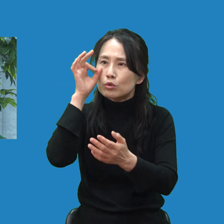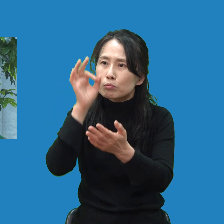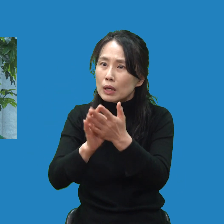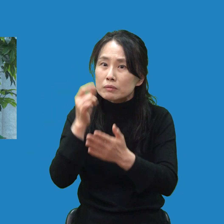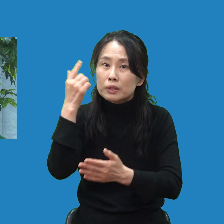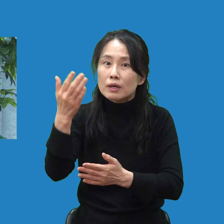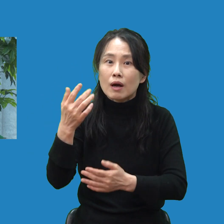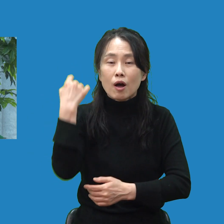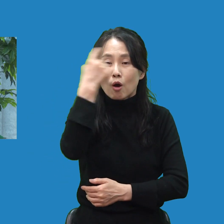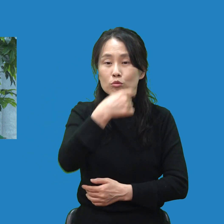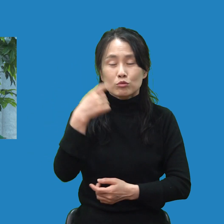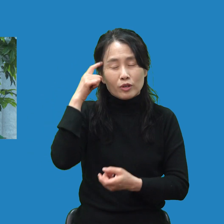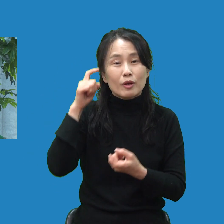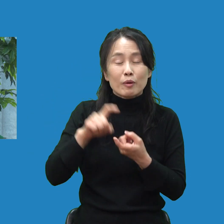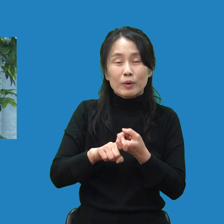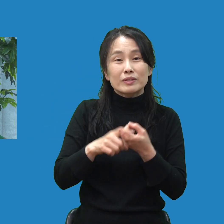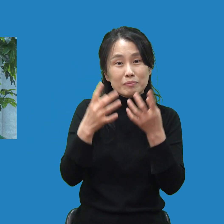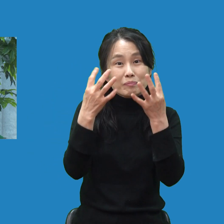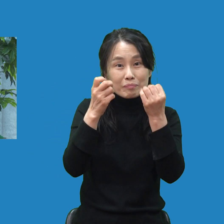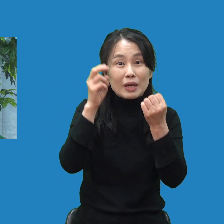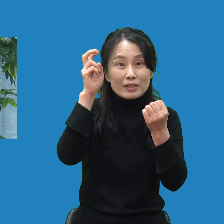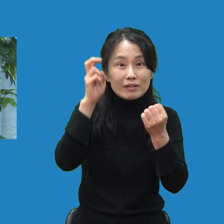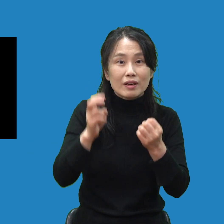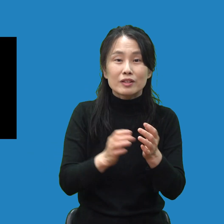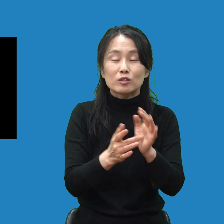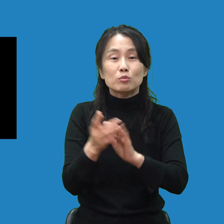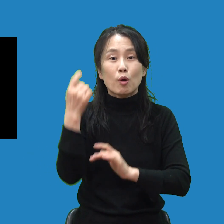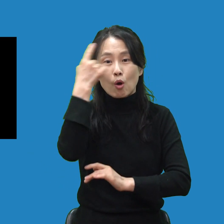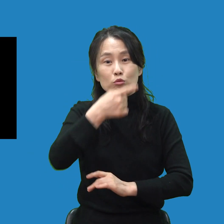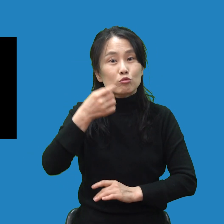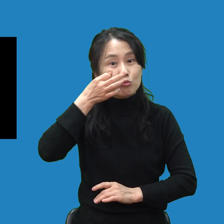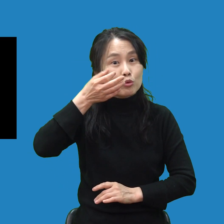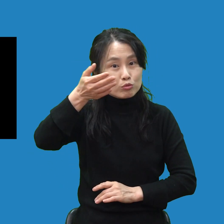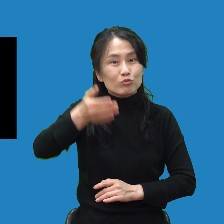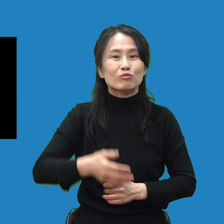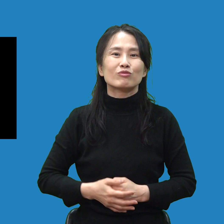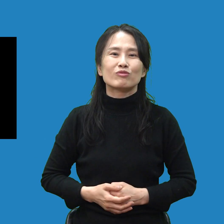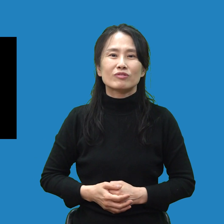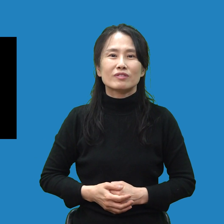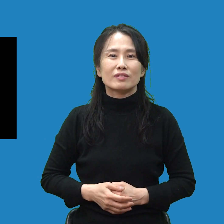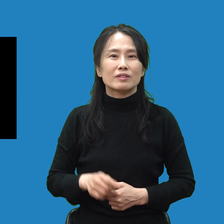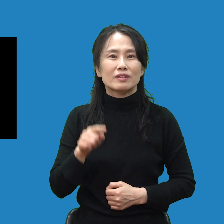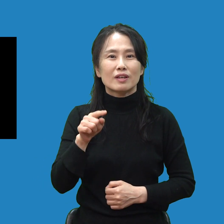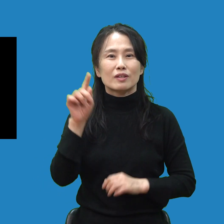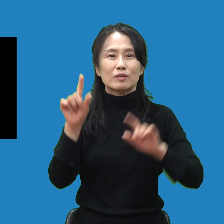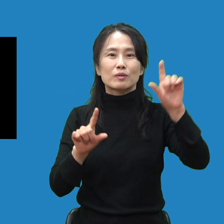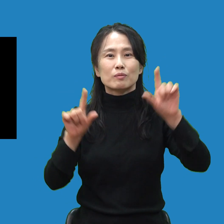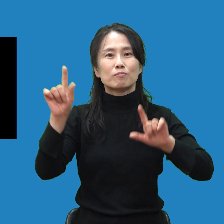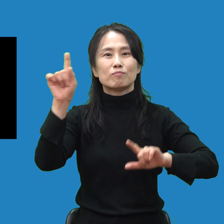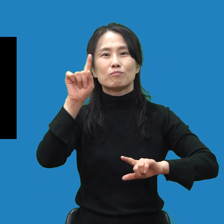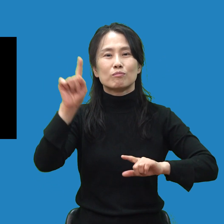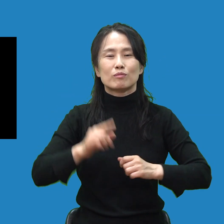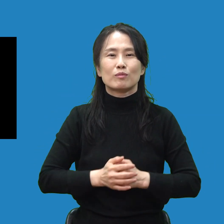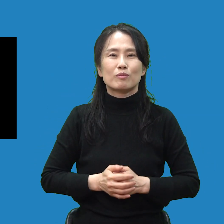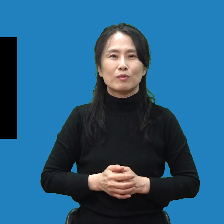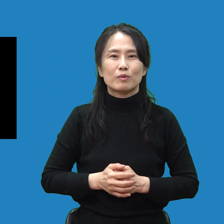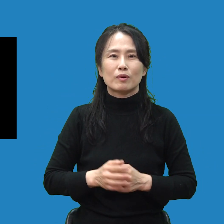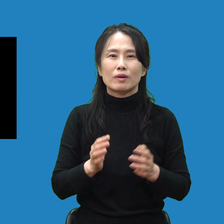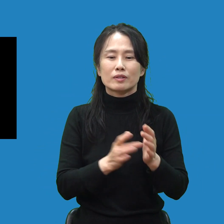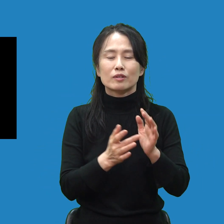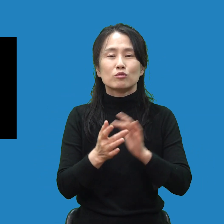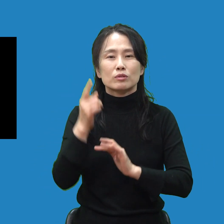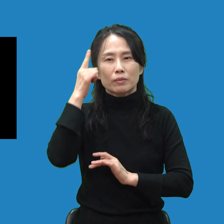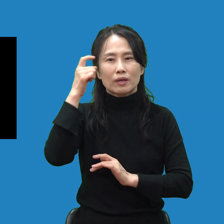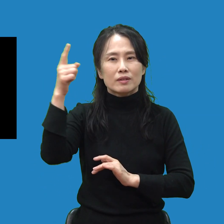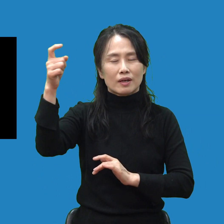관심 많은데 한번 예수님 얼굴 보실까요? 예. 예수님